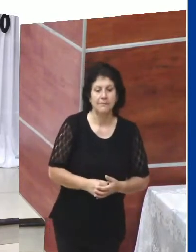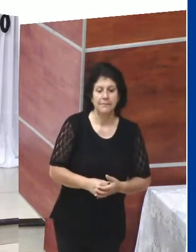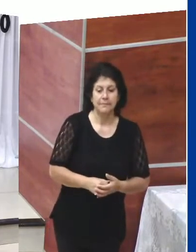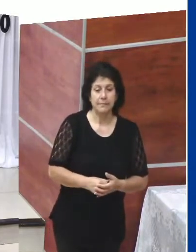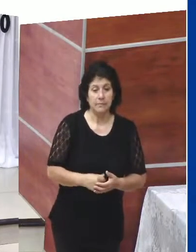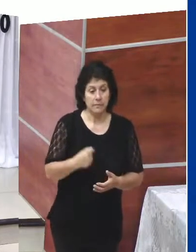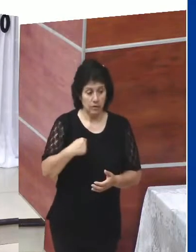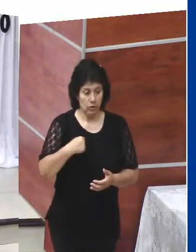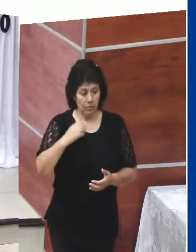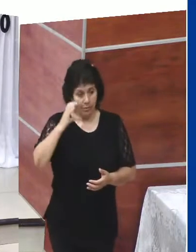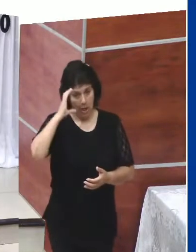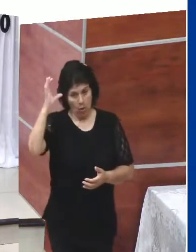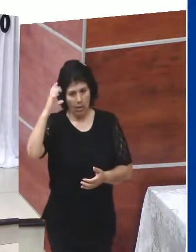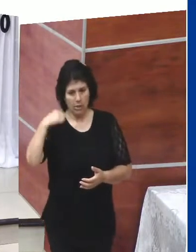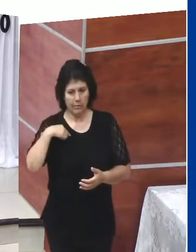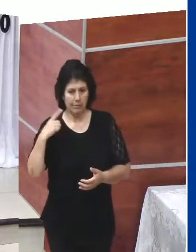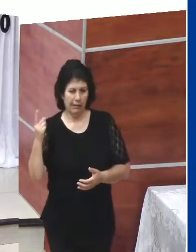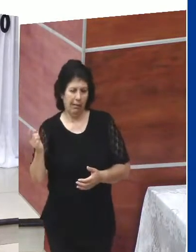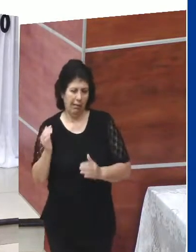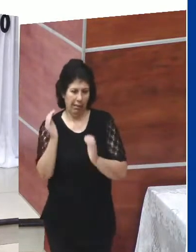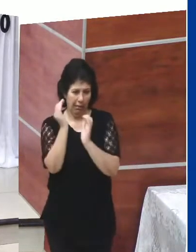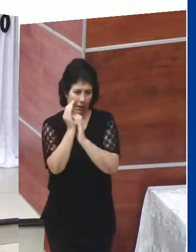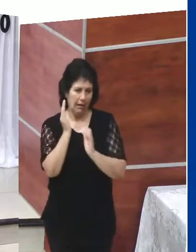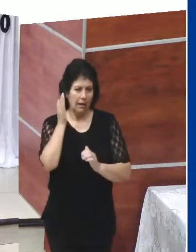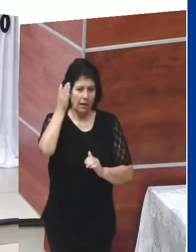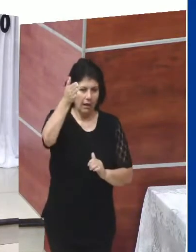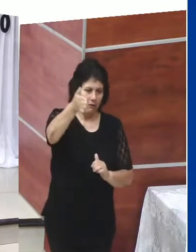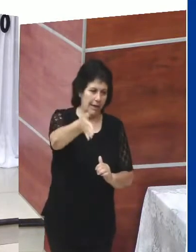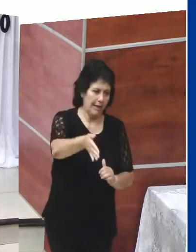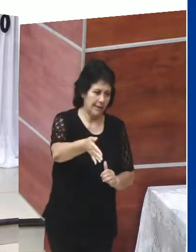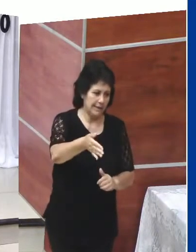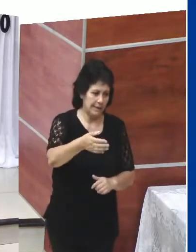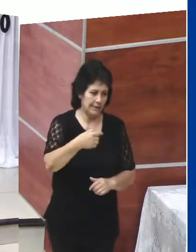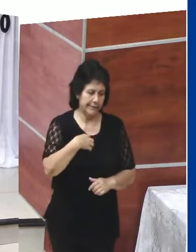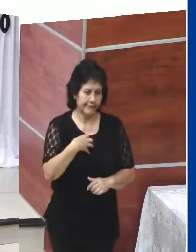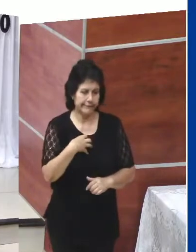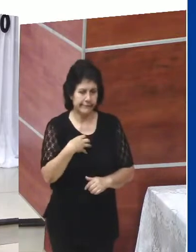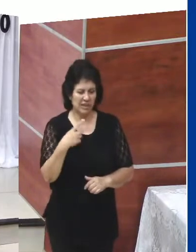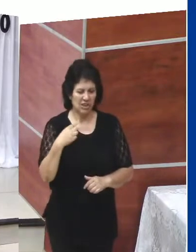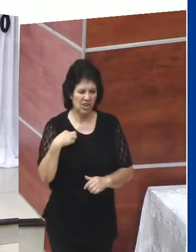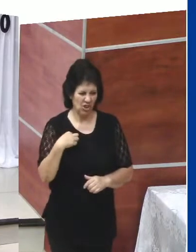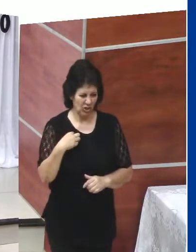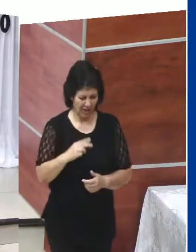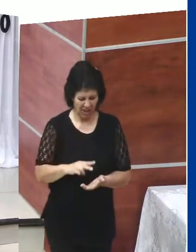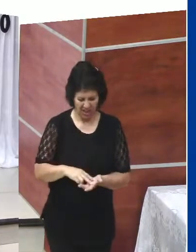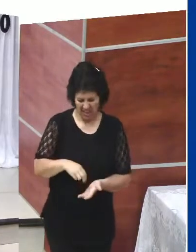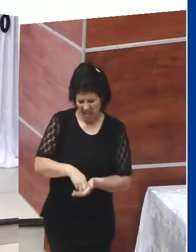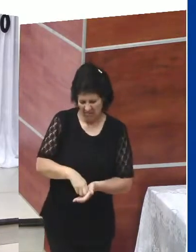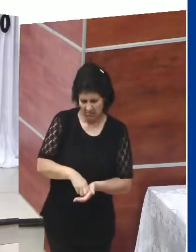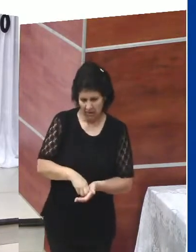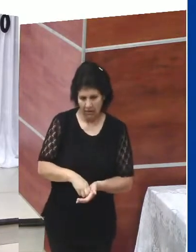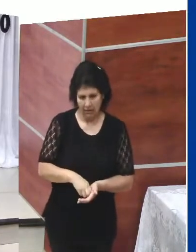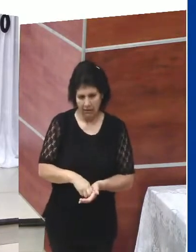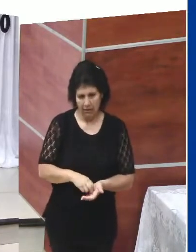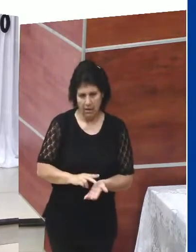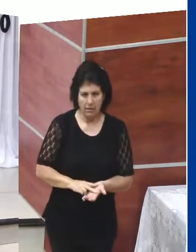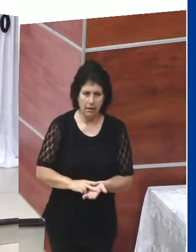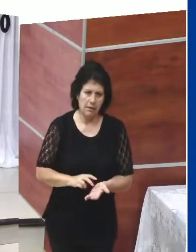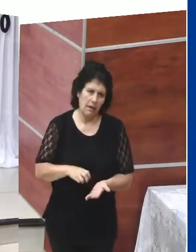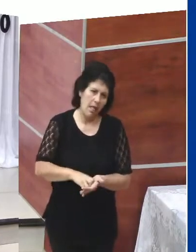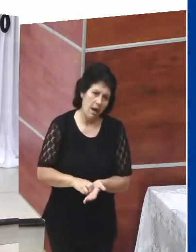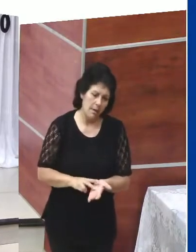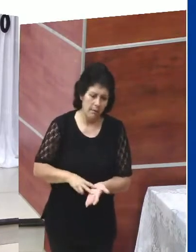Me acuerdo los primeros cultos en la iglesia, ese ejercicio de arrodillarse, pararse, sentarse, arrodillarse,